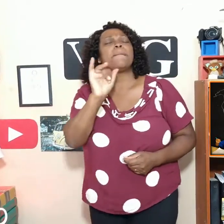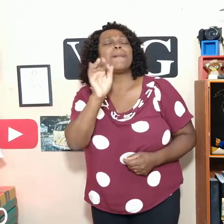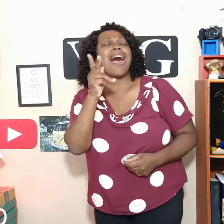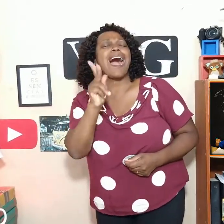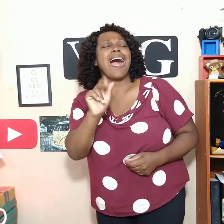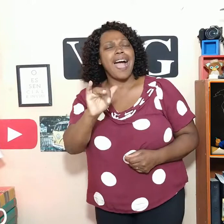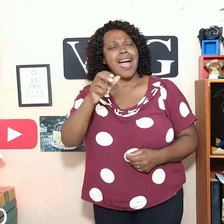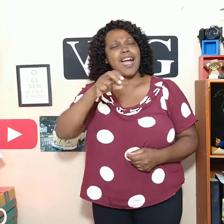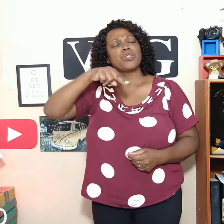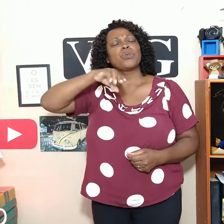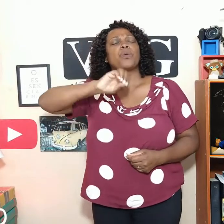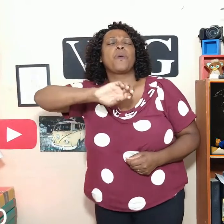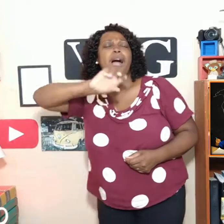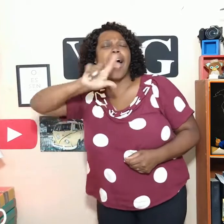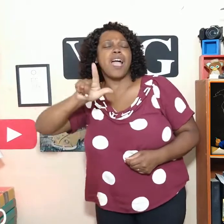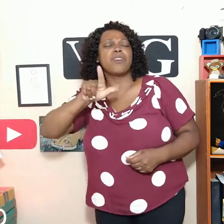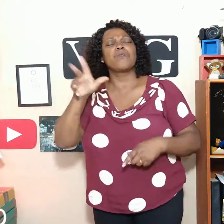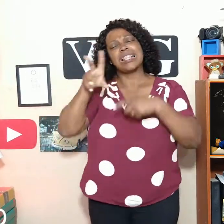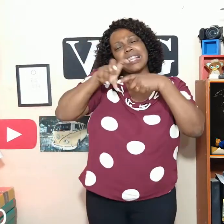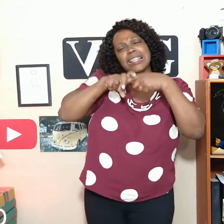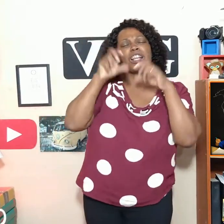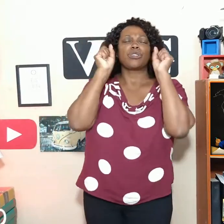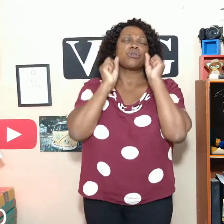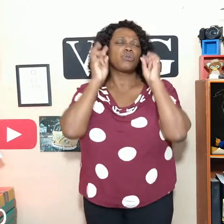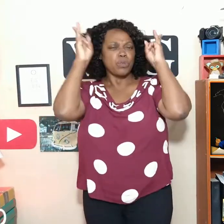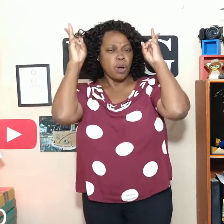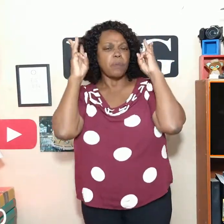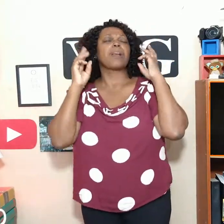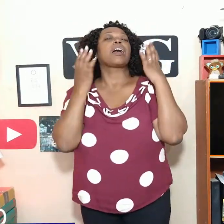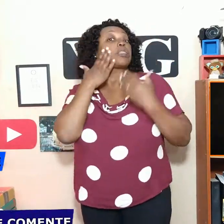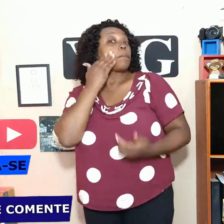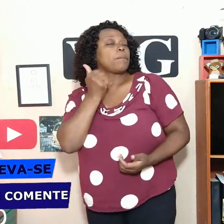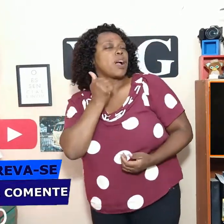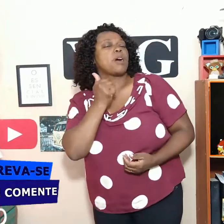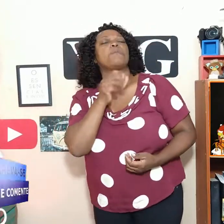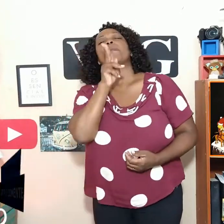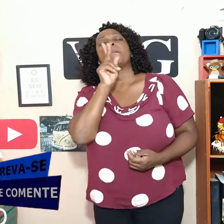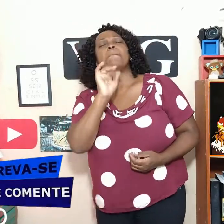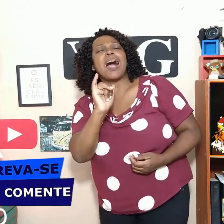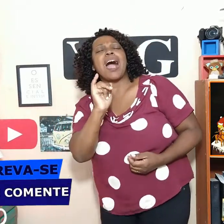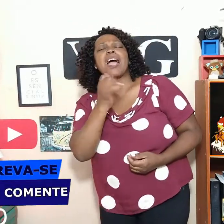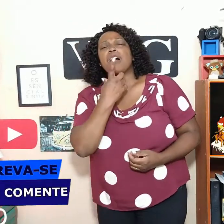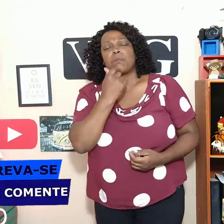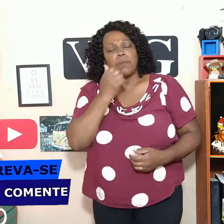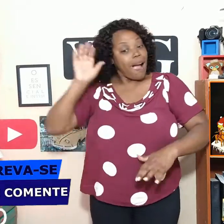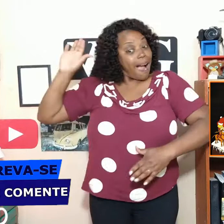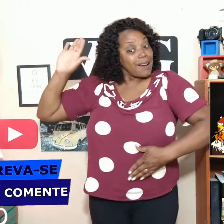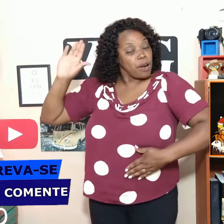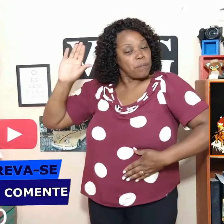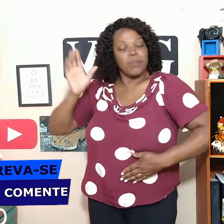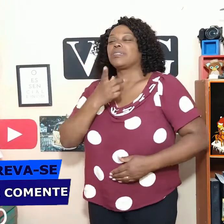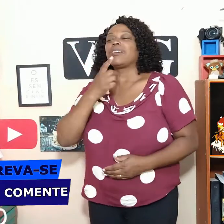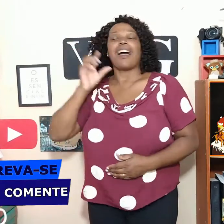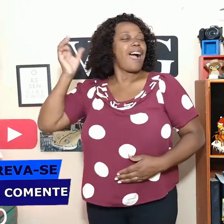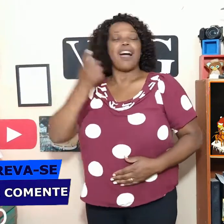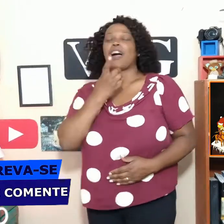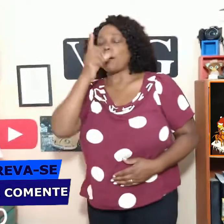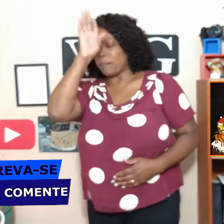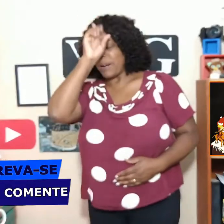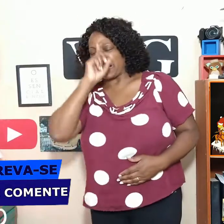Noel, que também é conhecido por ficar sentado em shoppings. Sabemos que Papai Noel é o Homer Simpson vestido de vermelho, dando os presentes que